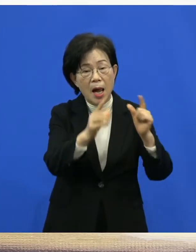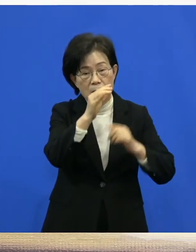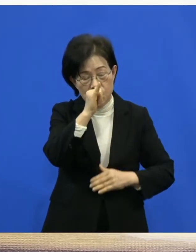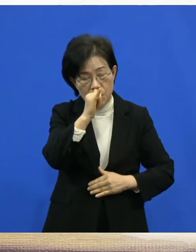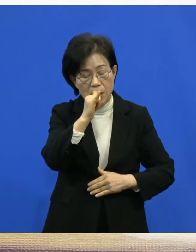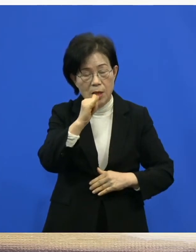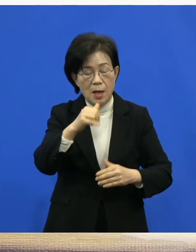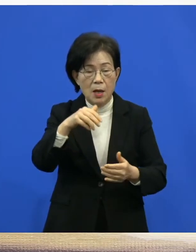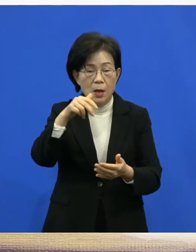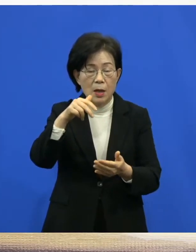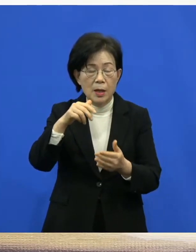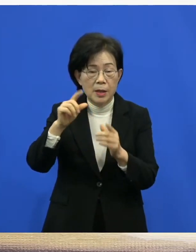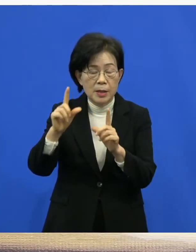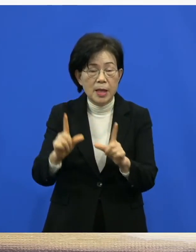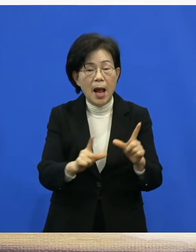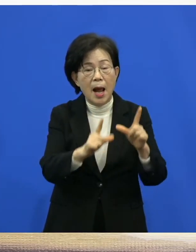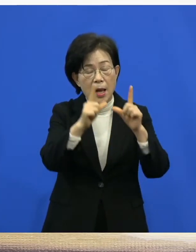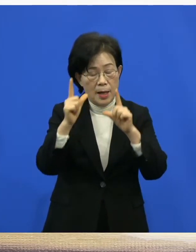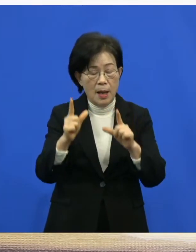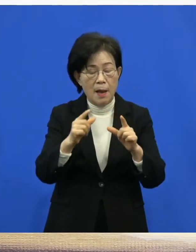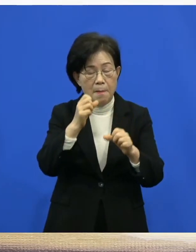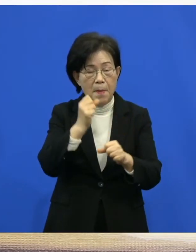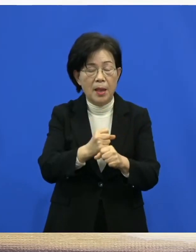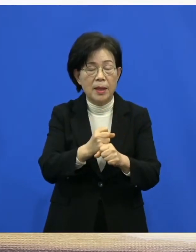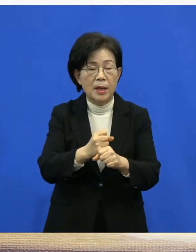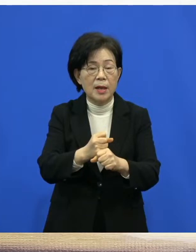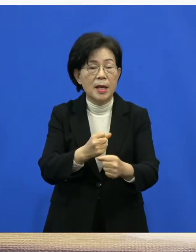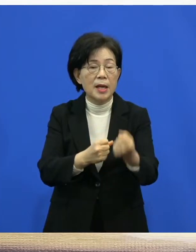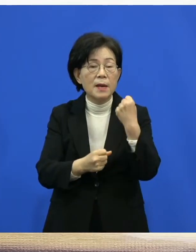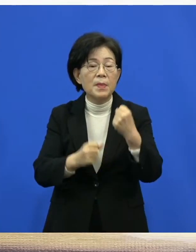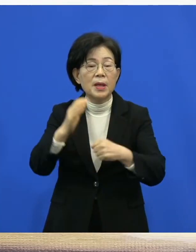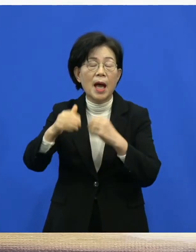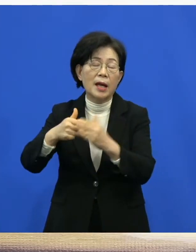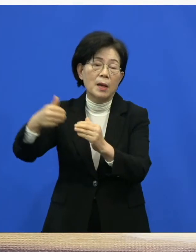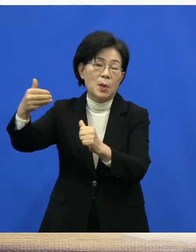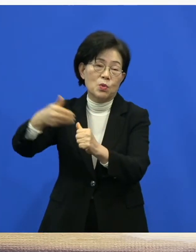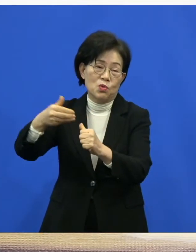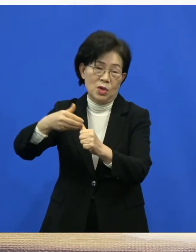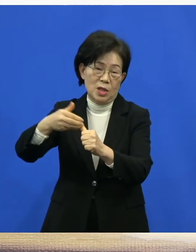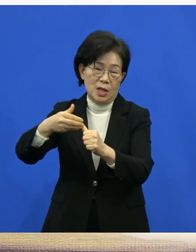하는, 존재하게 하는 그 힘은 하나님으로부터 오는 거예요.